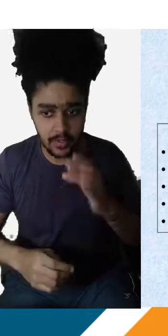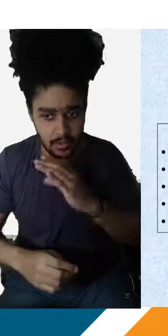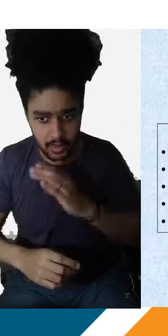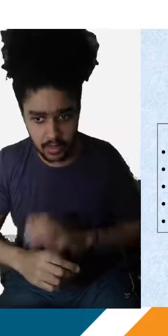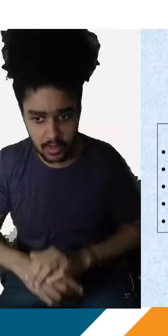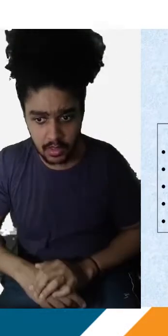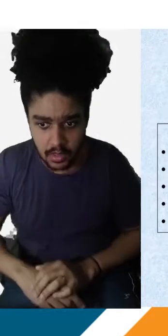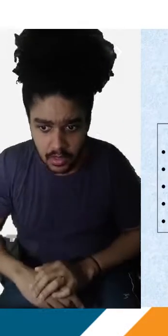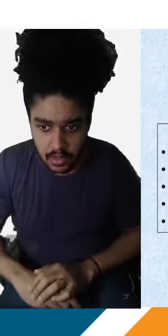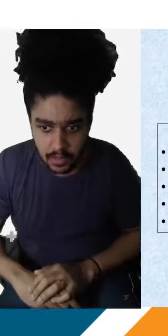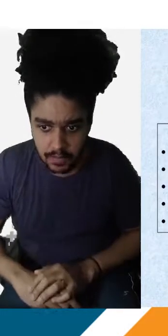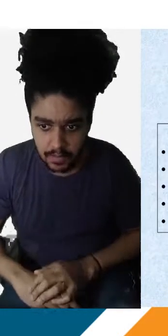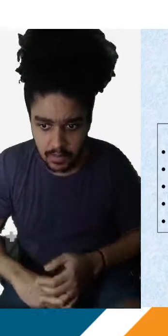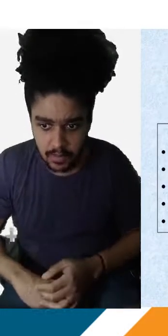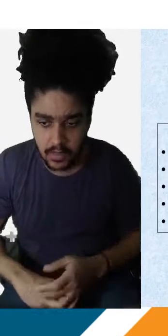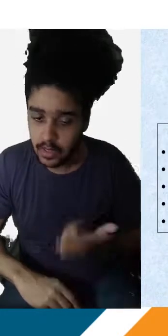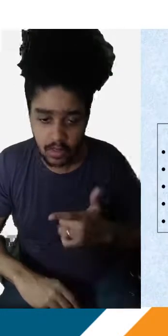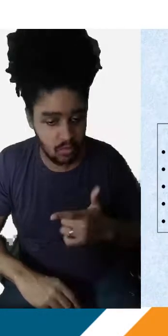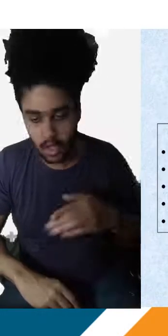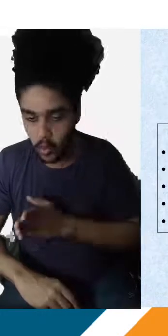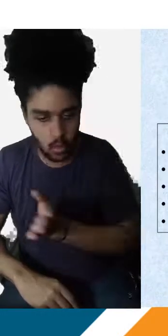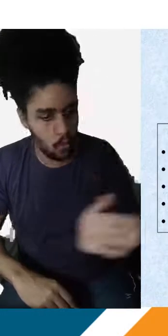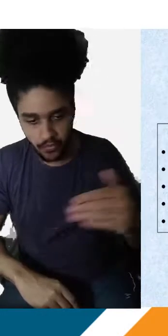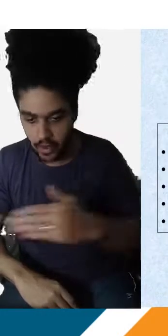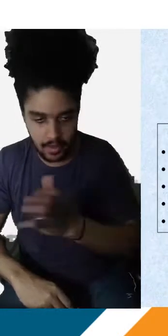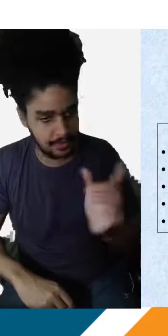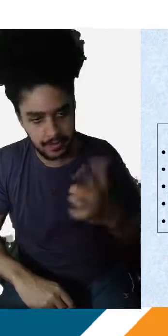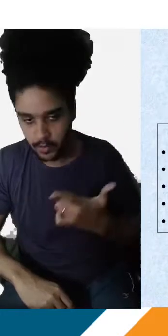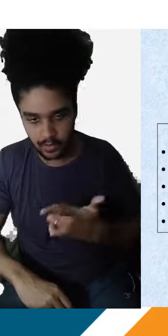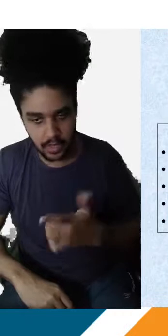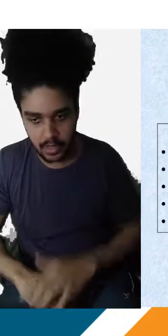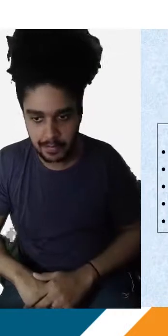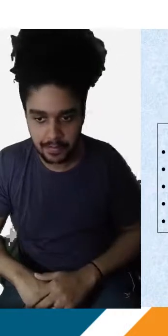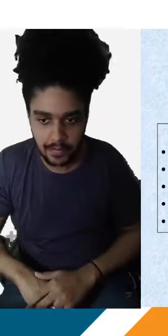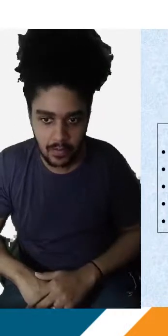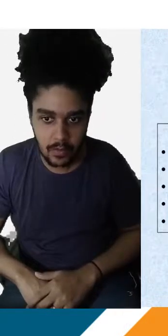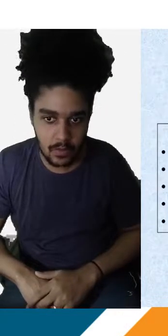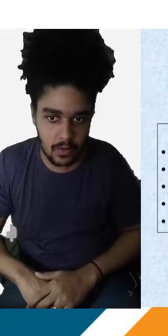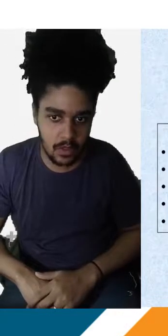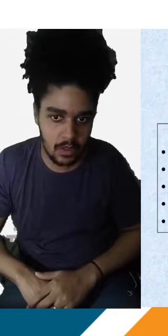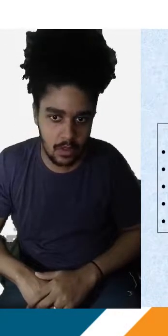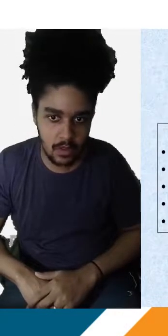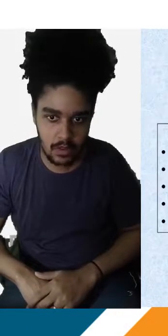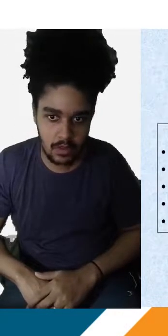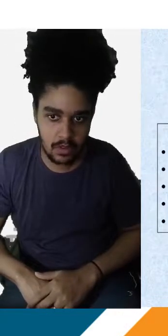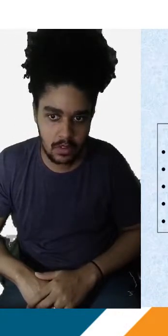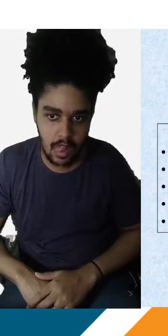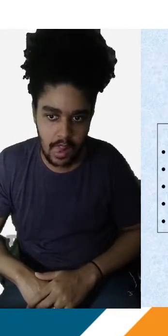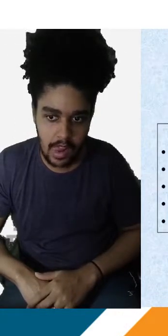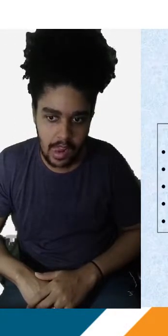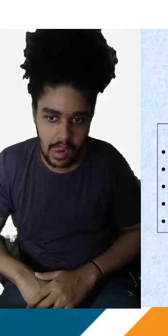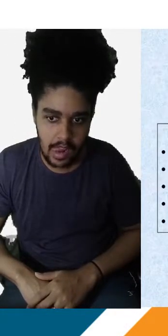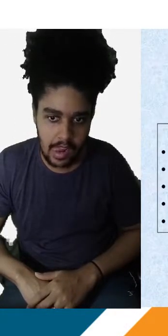velocidade. Então, eles não constituem curvas. Por conseguinte, eles possuem um grande